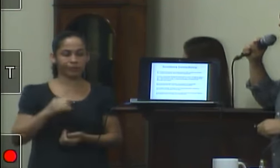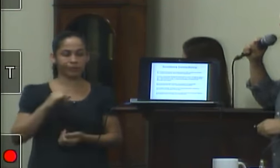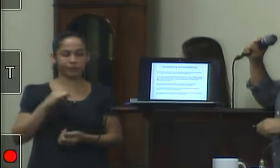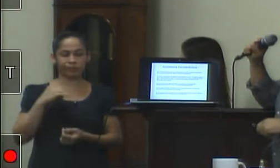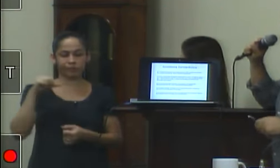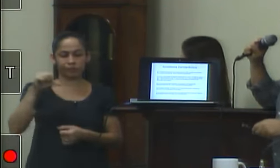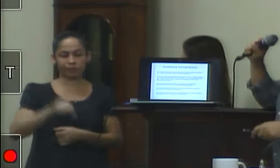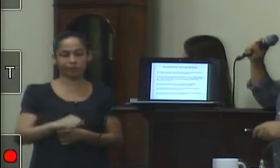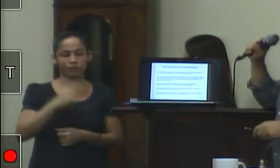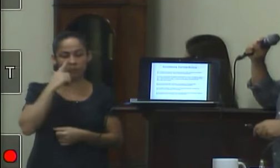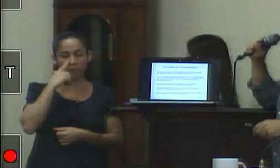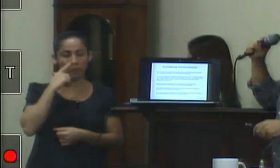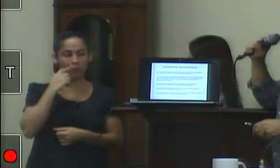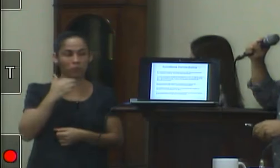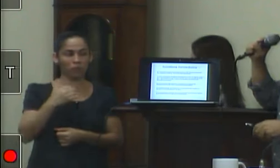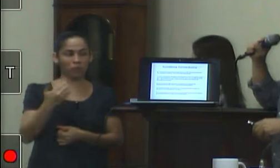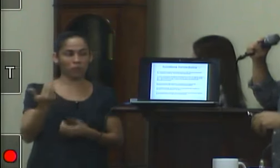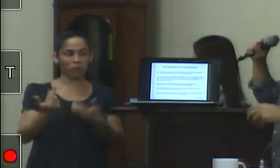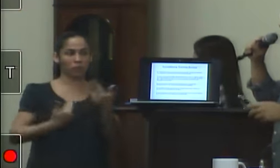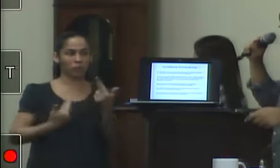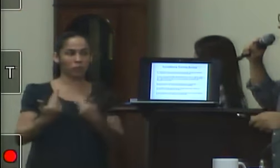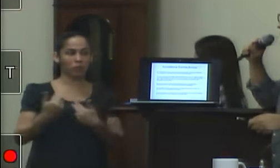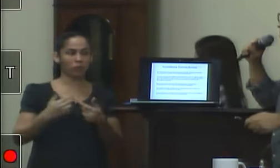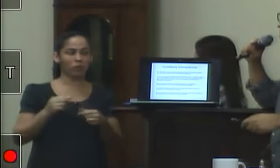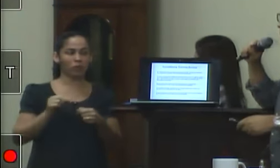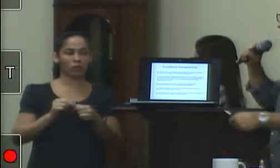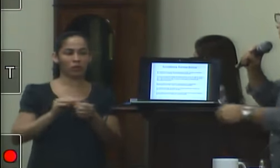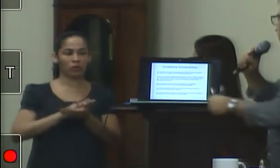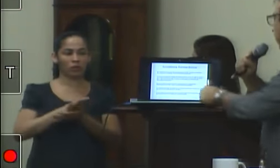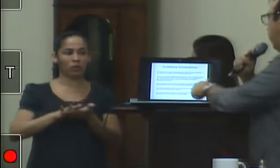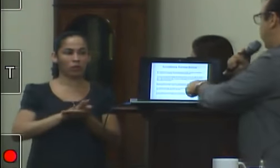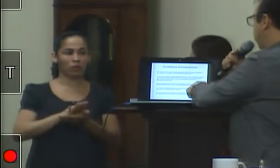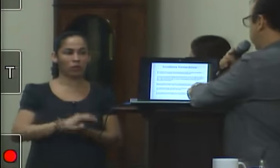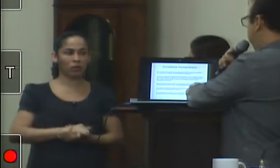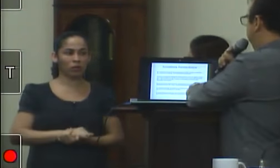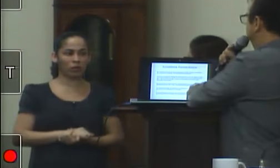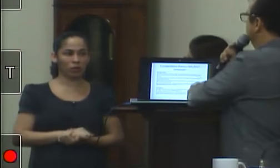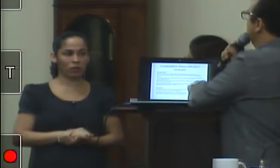né, não tivemos como fazer nada. Tá?